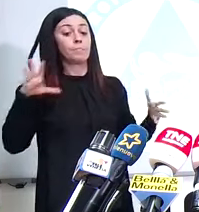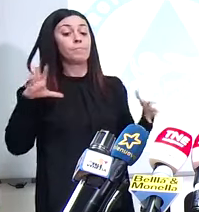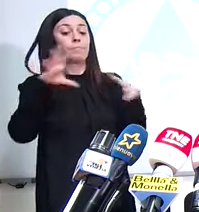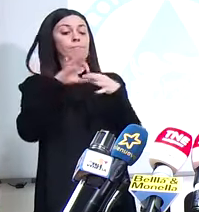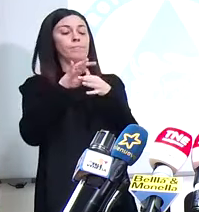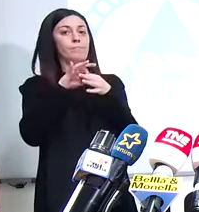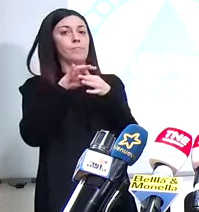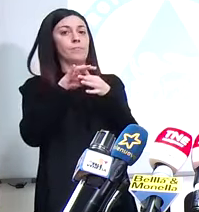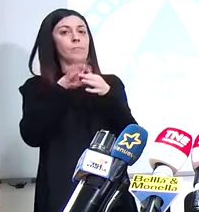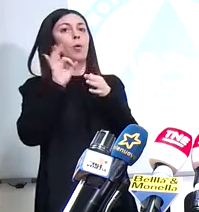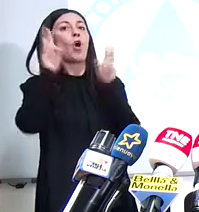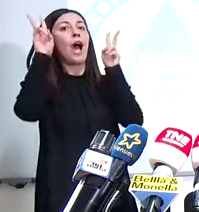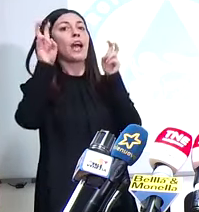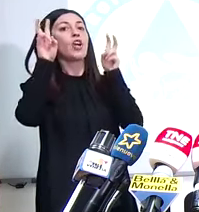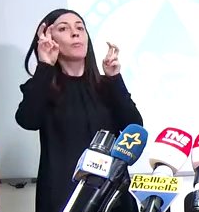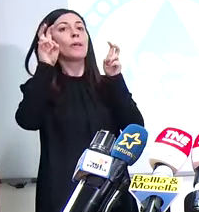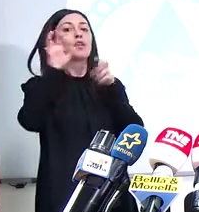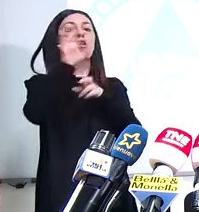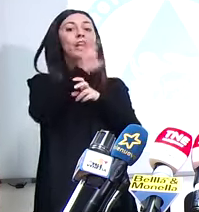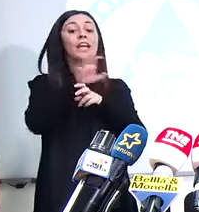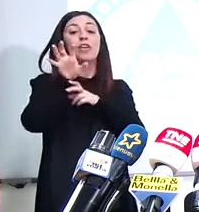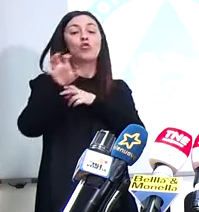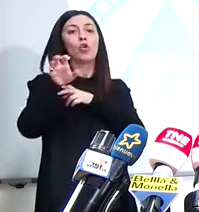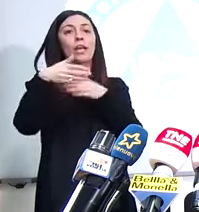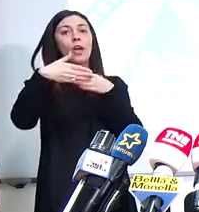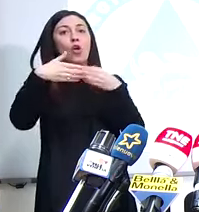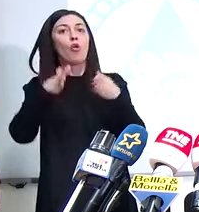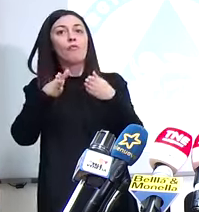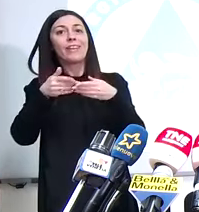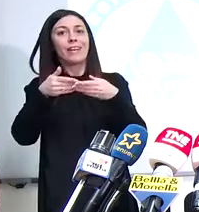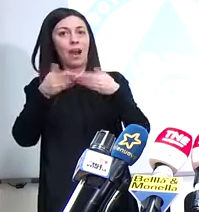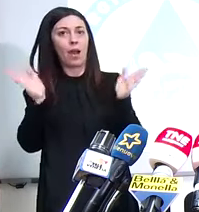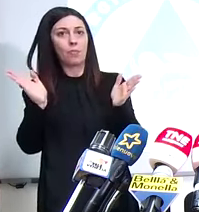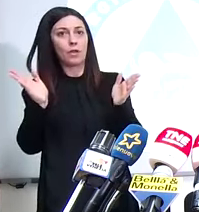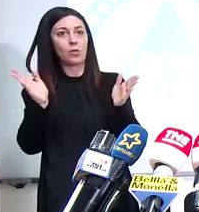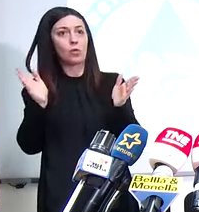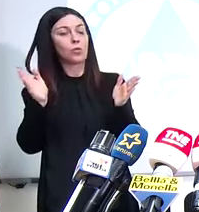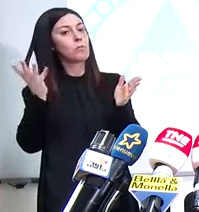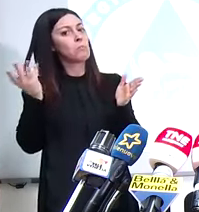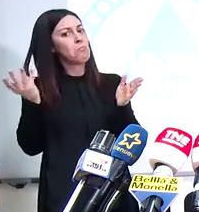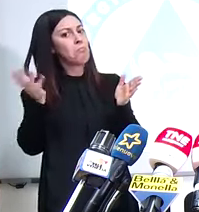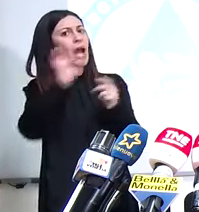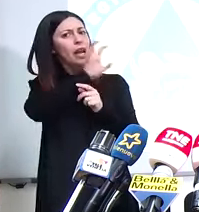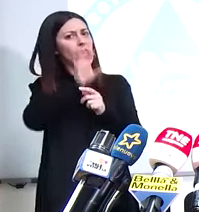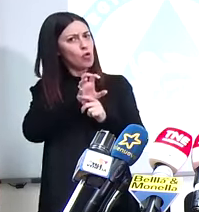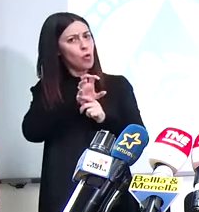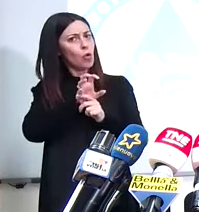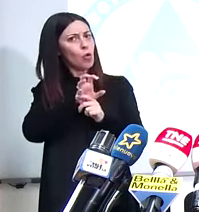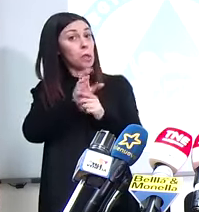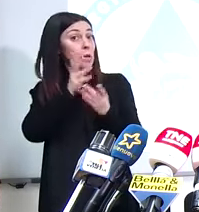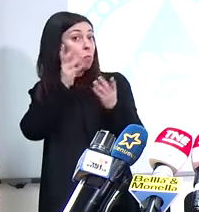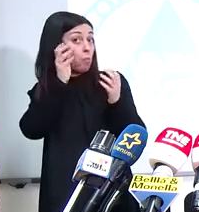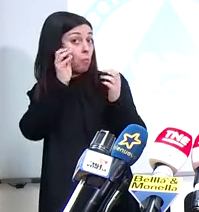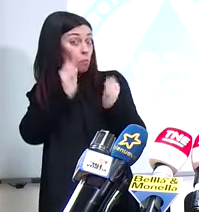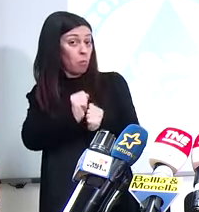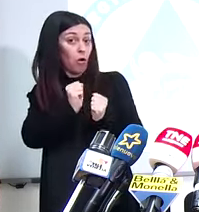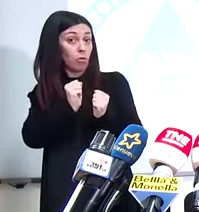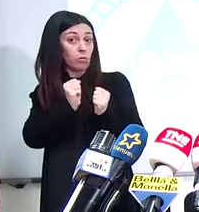e le regioni in tal senso potrebbero in qualche modo intervenire chiedendo la